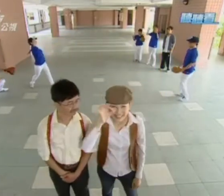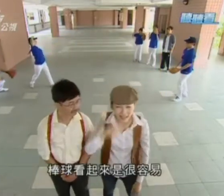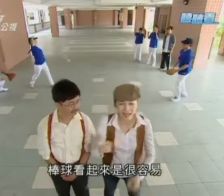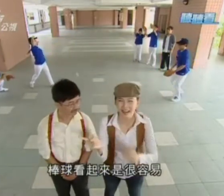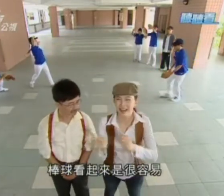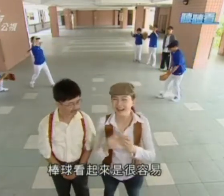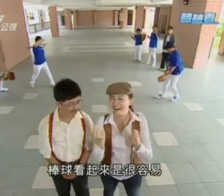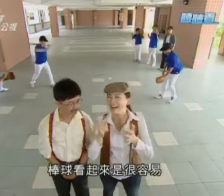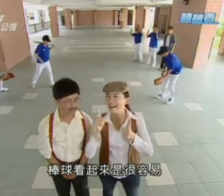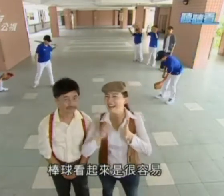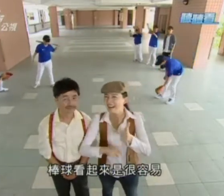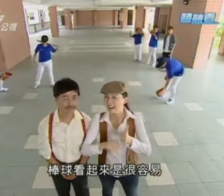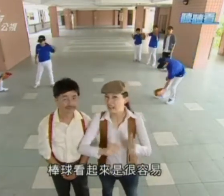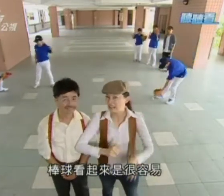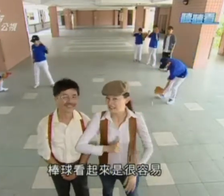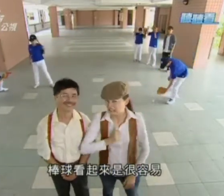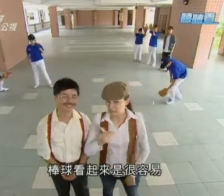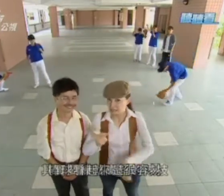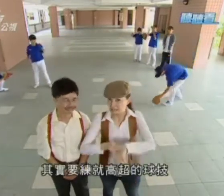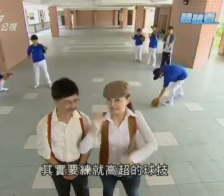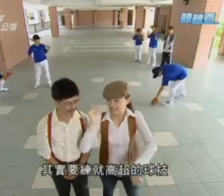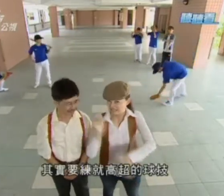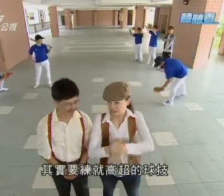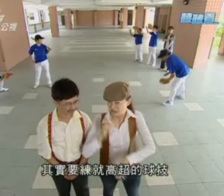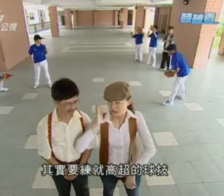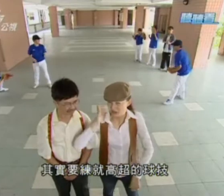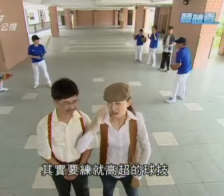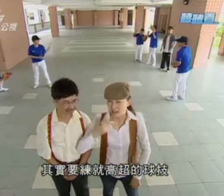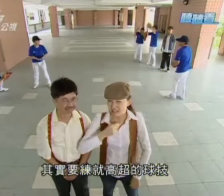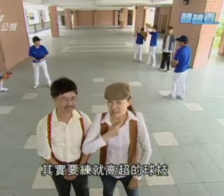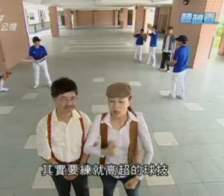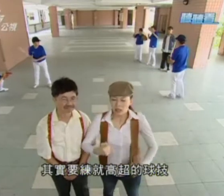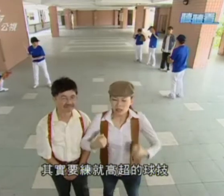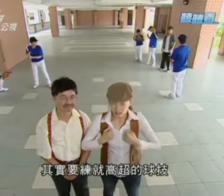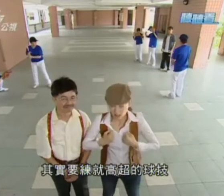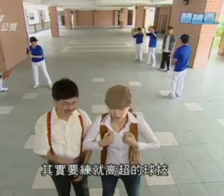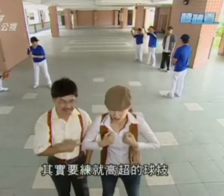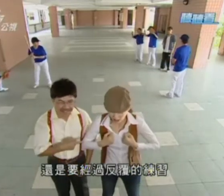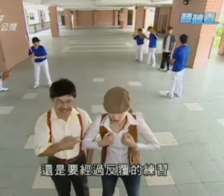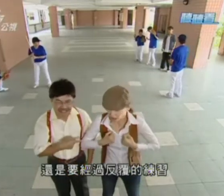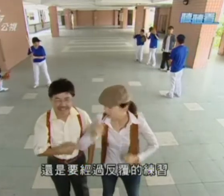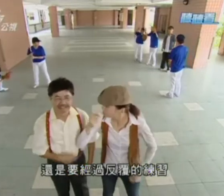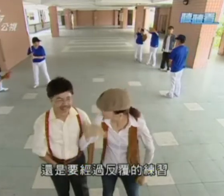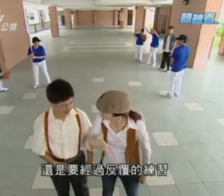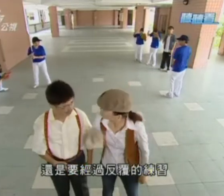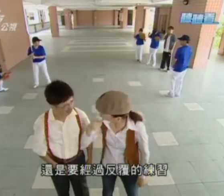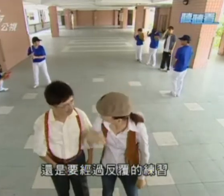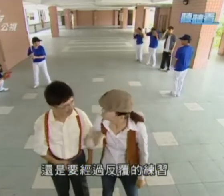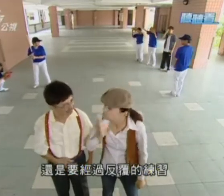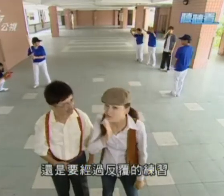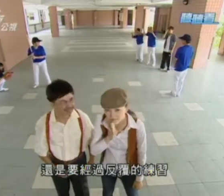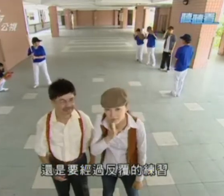棒球看起来是很容易，其实要练就高超的球技，还是要经过反复的练